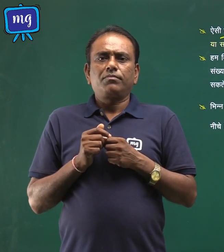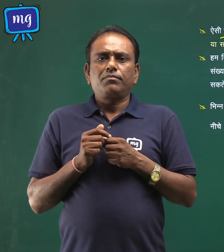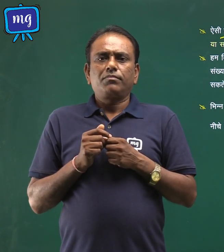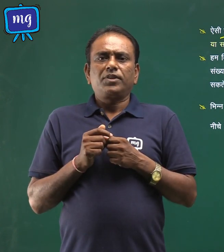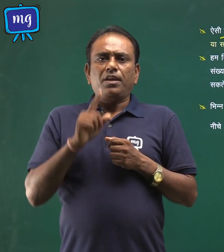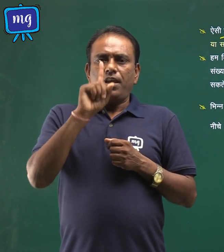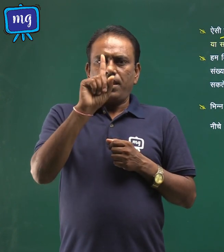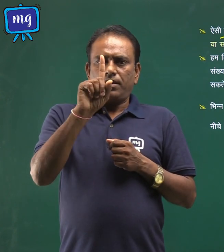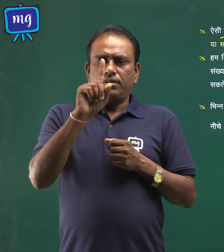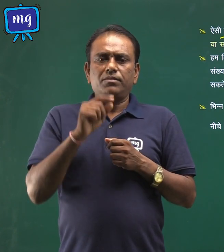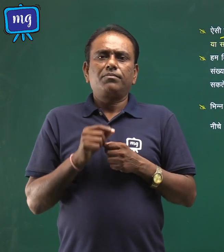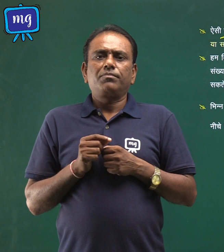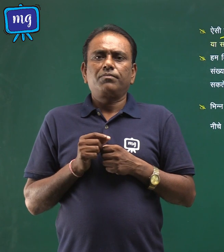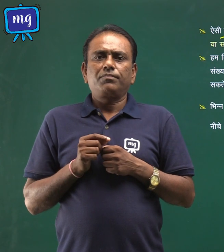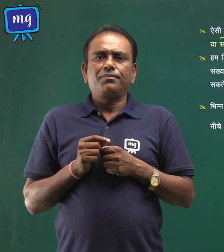1,